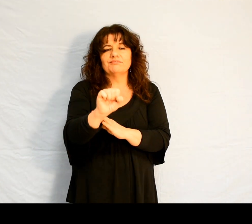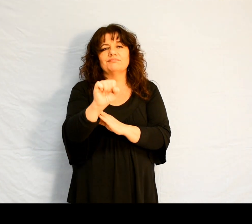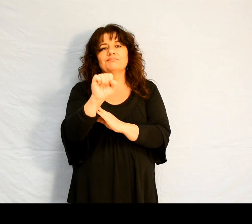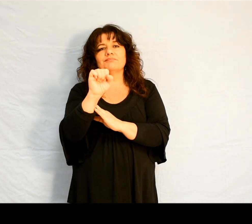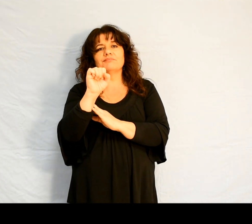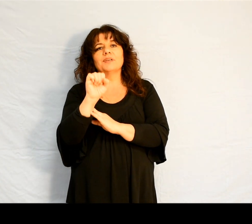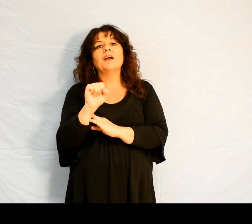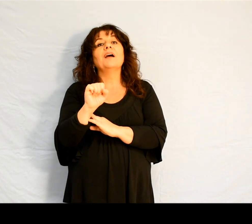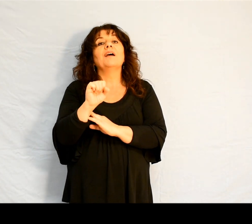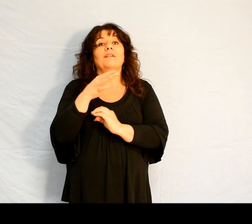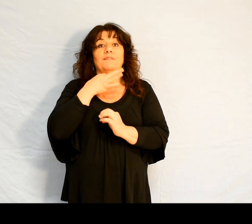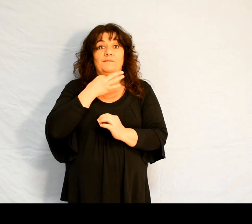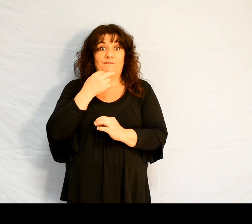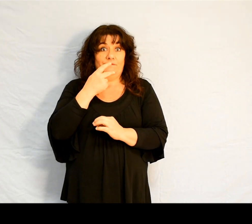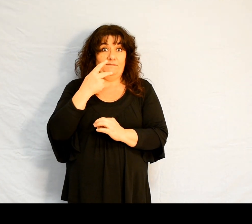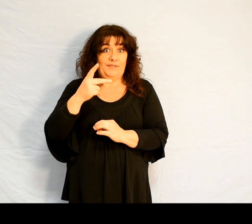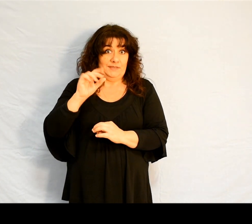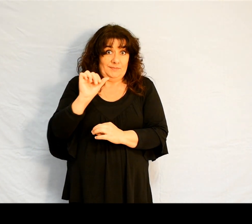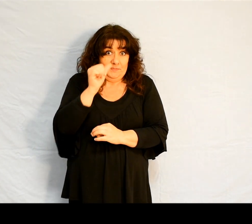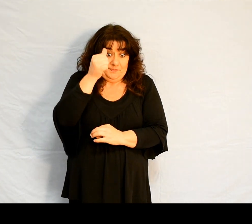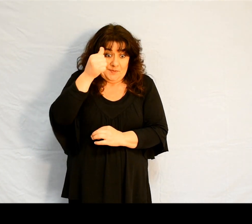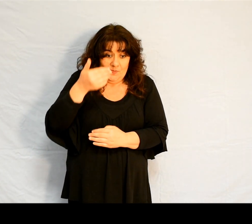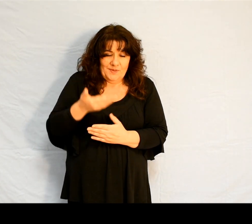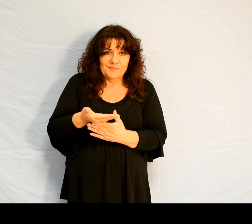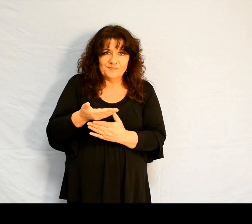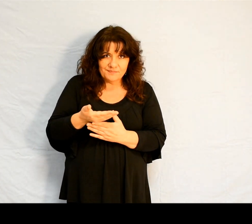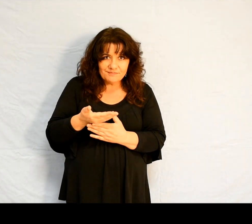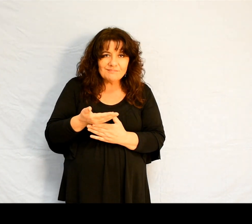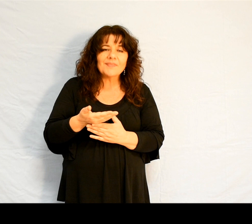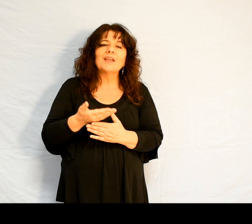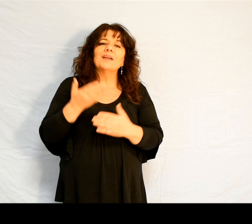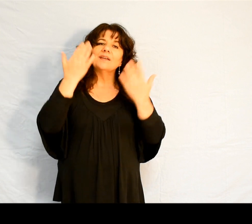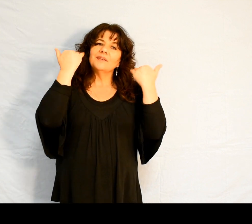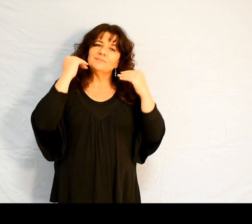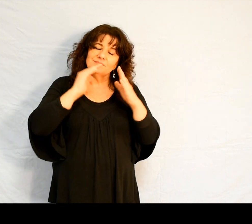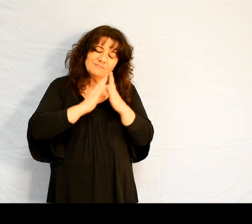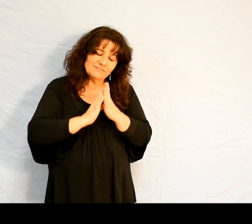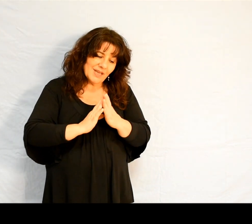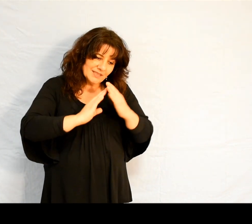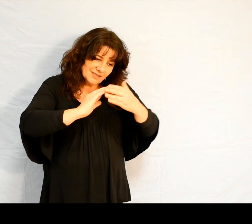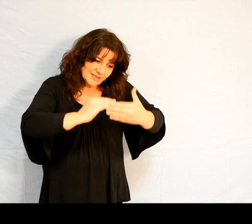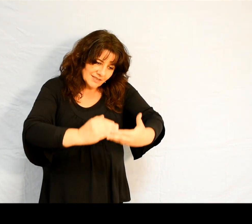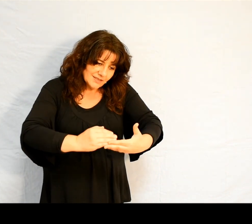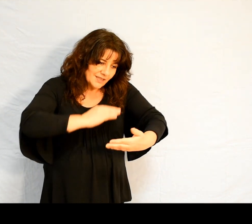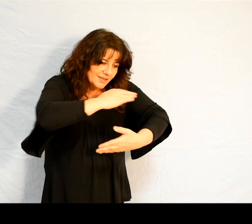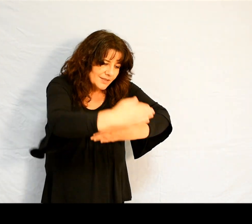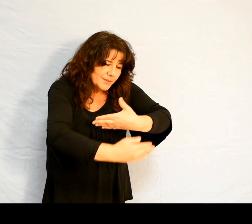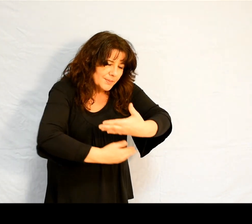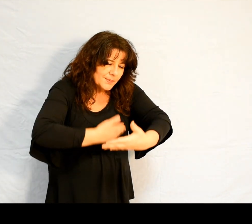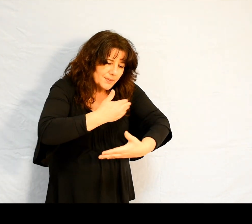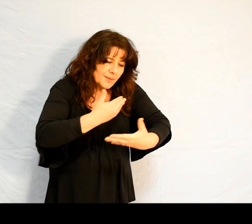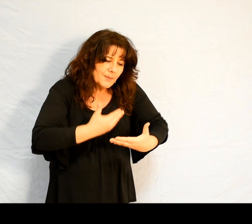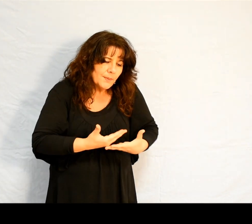Elle l'emmaillota et le coucha dans une mangeoire, car il n'y avait pas de place pour eux dans la salle